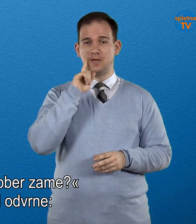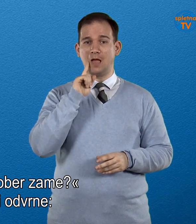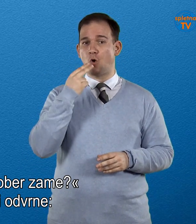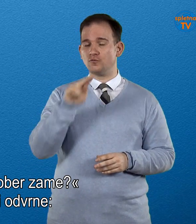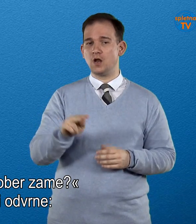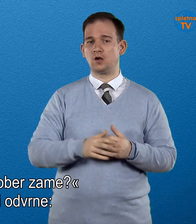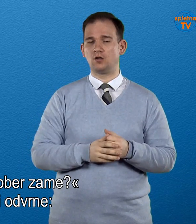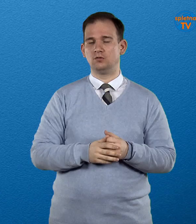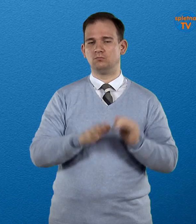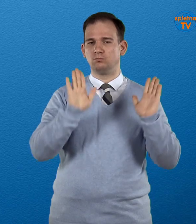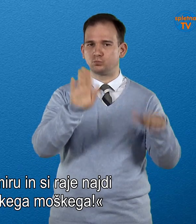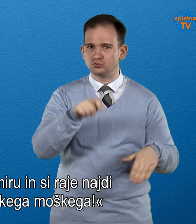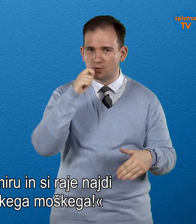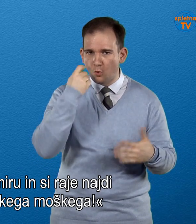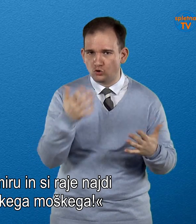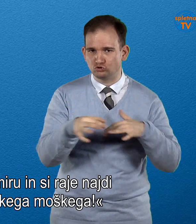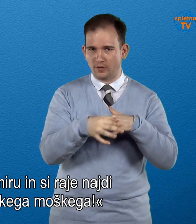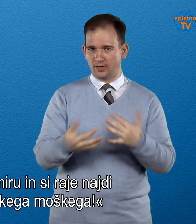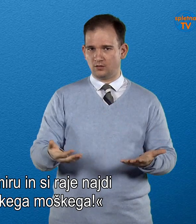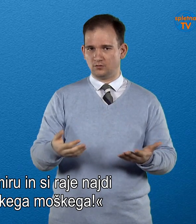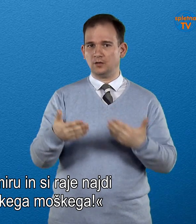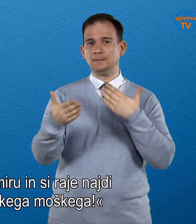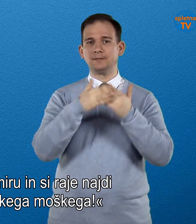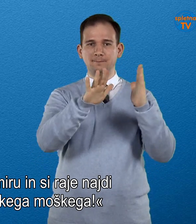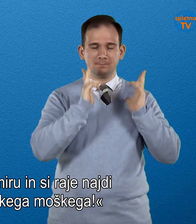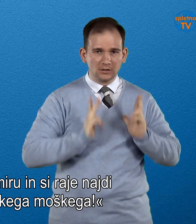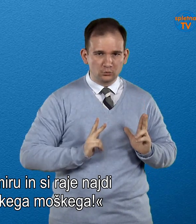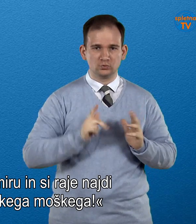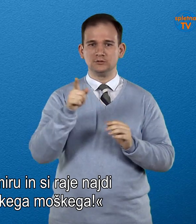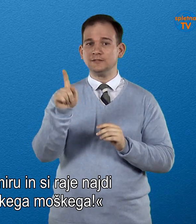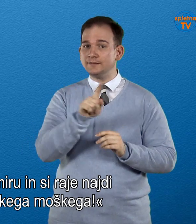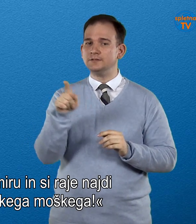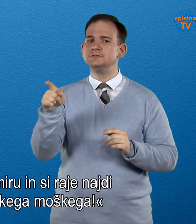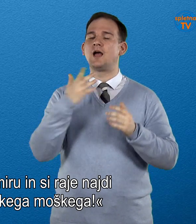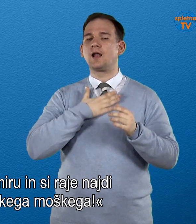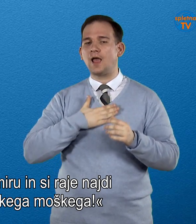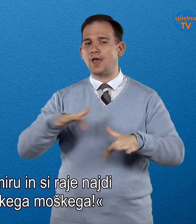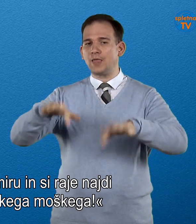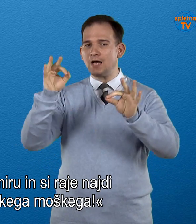Mama pa ji odvrne: Pustimo že pri miru in si raje najdi kakšnega samskega moškega.